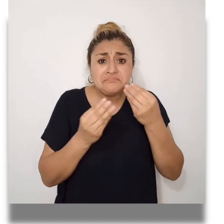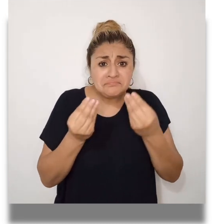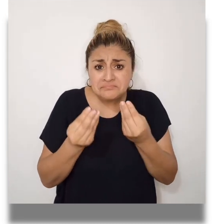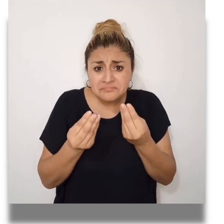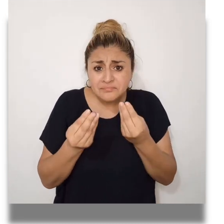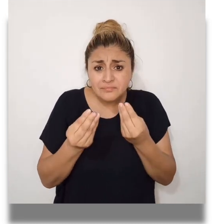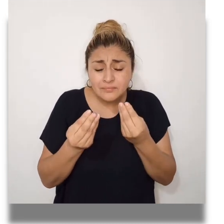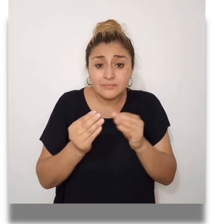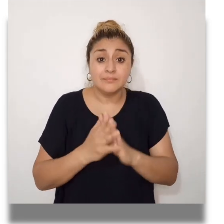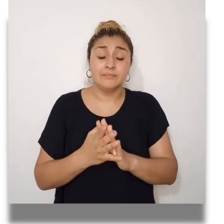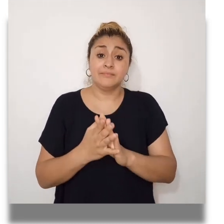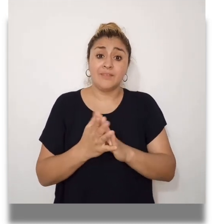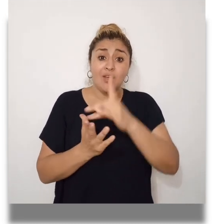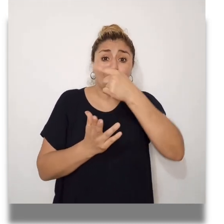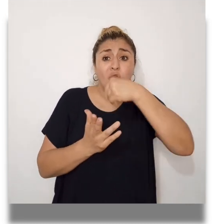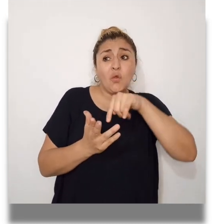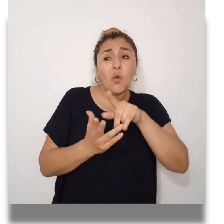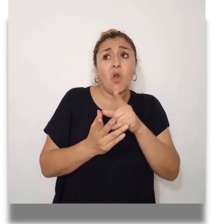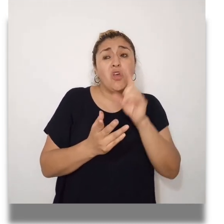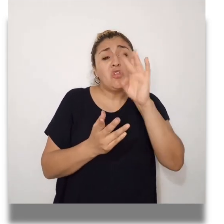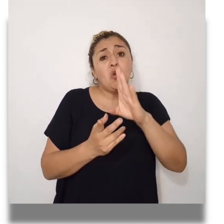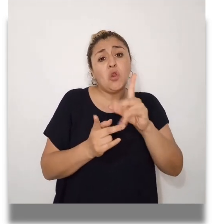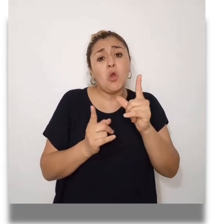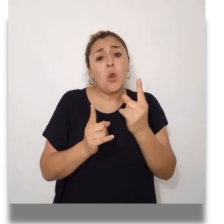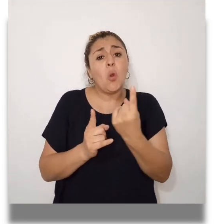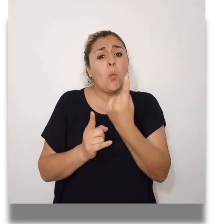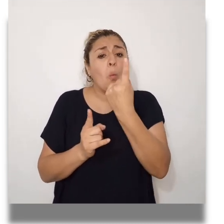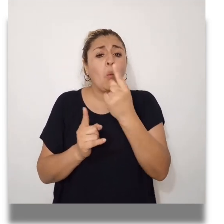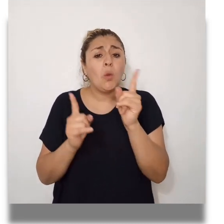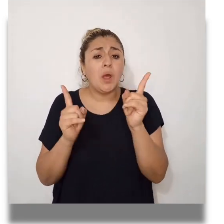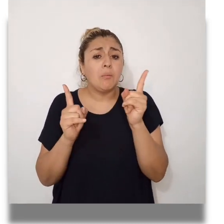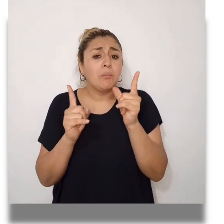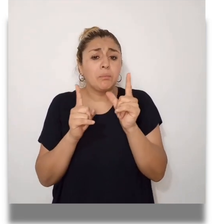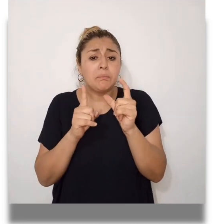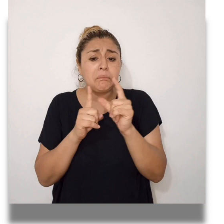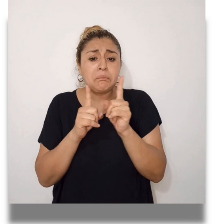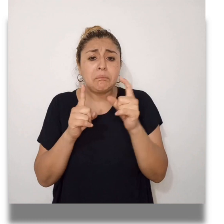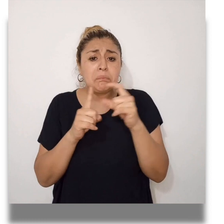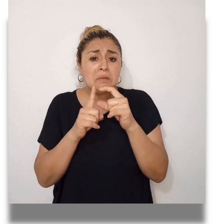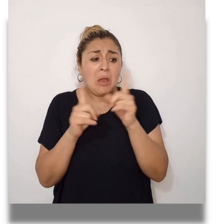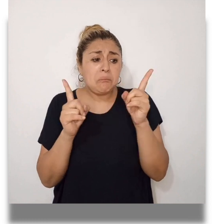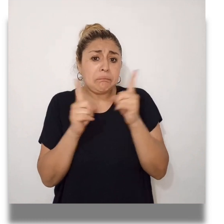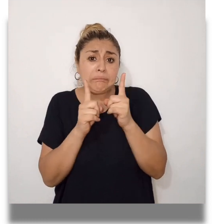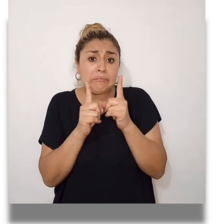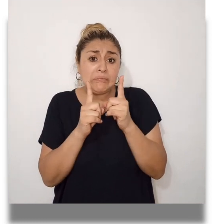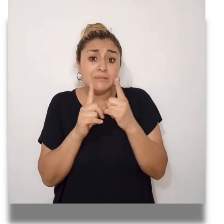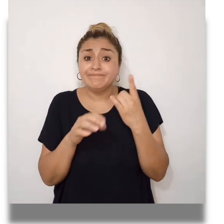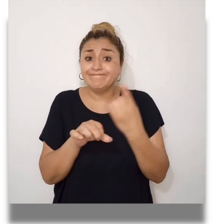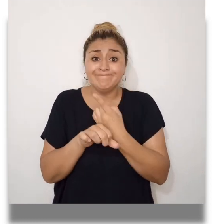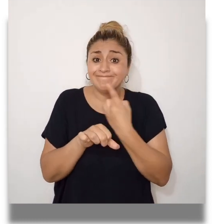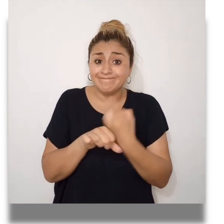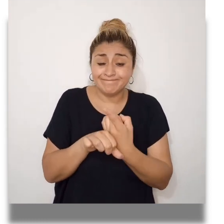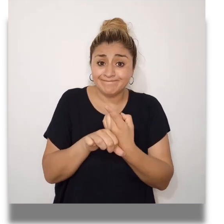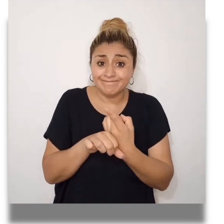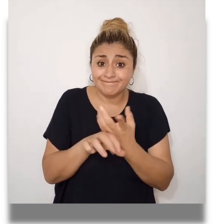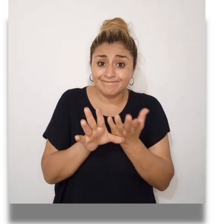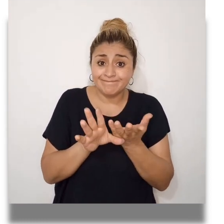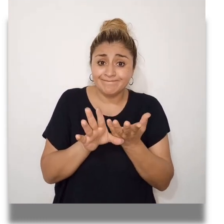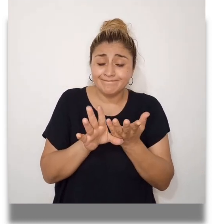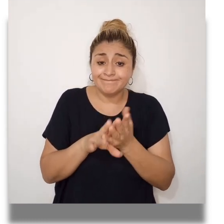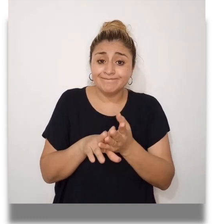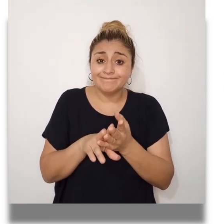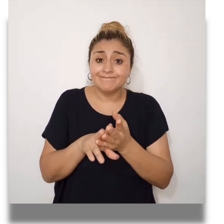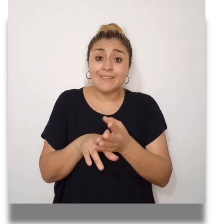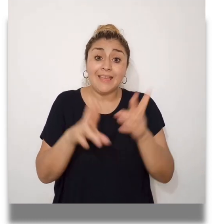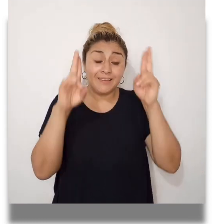phrase. No lo podemos definir solamente con una frase. La crainte de Dieu, ce n'est pas la peur.